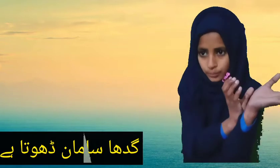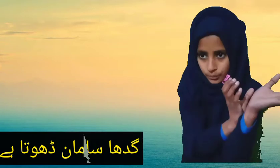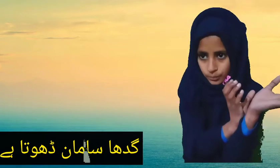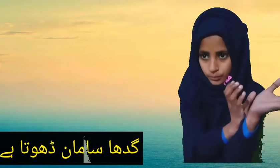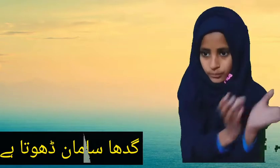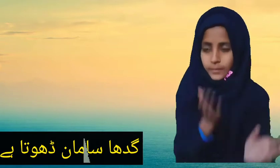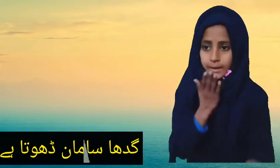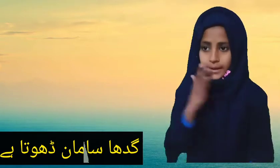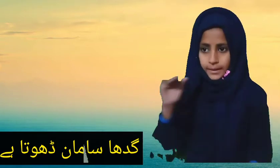है।